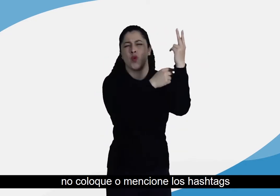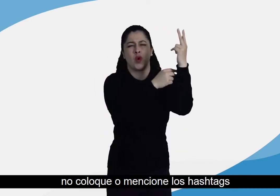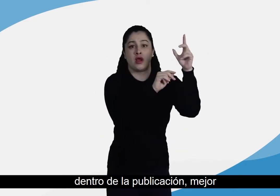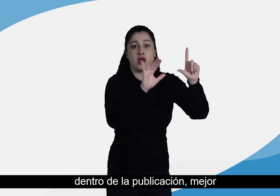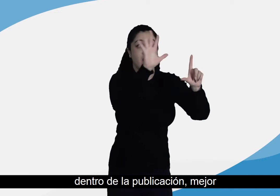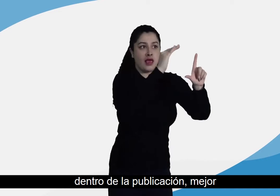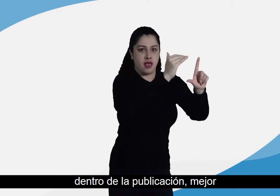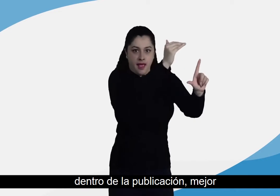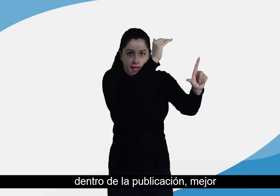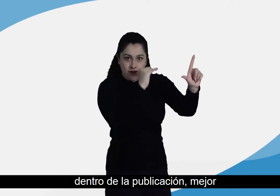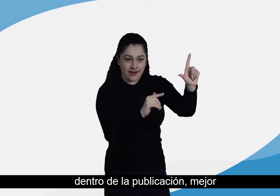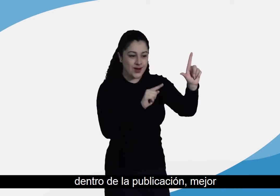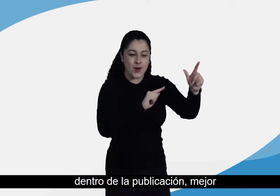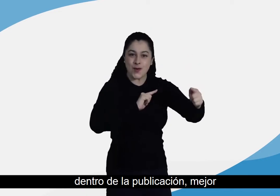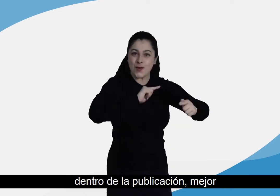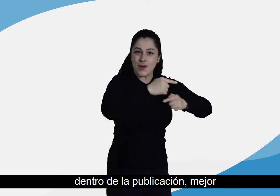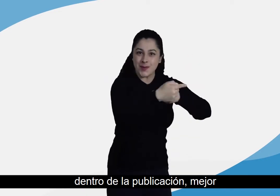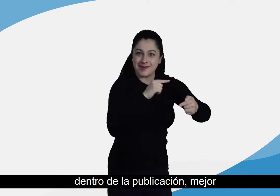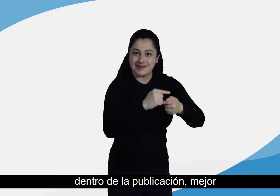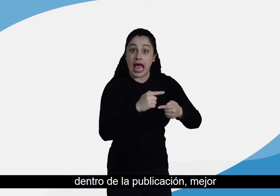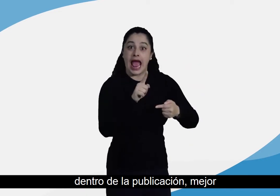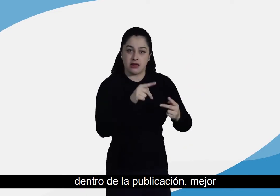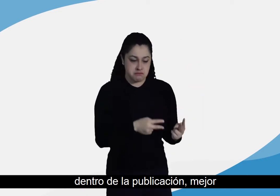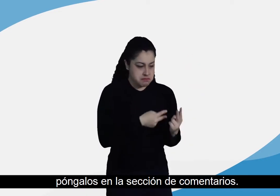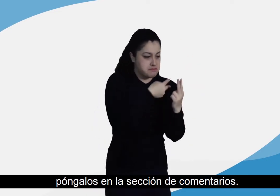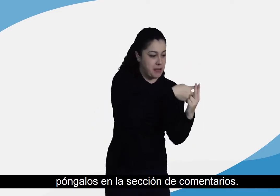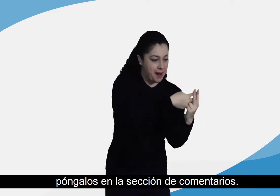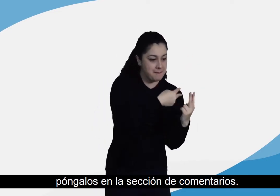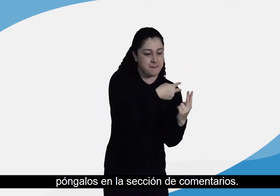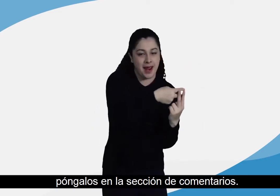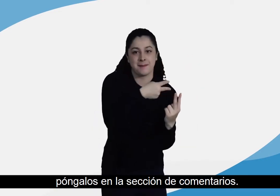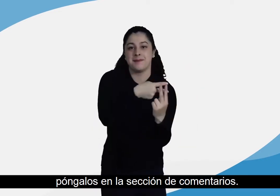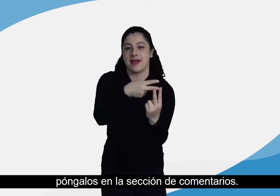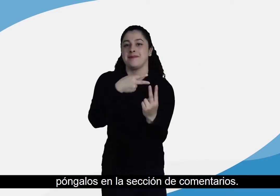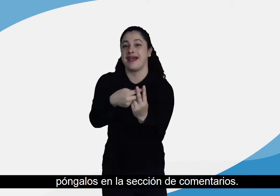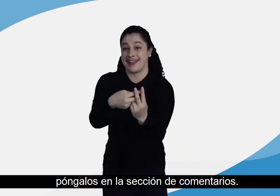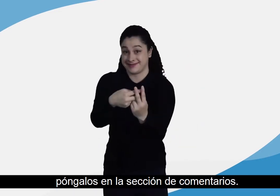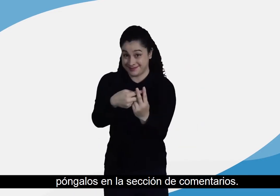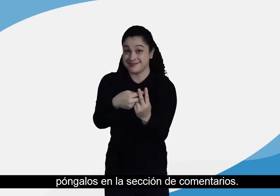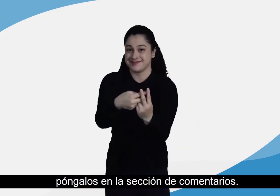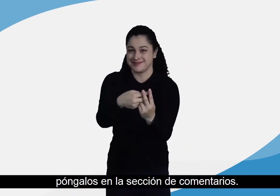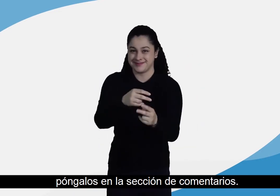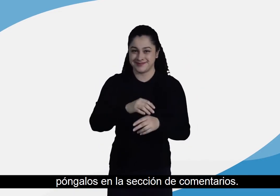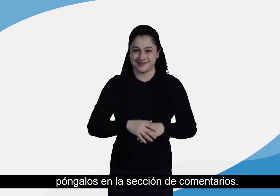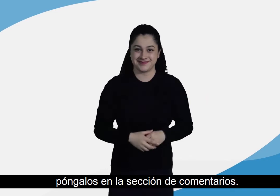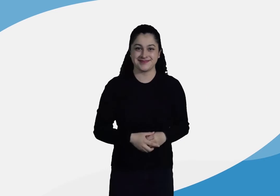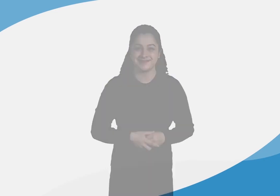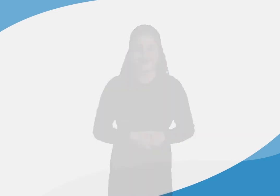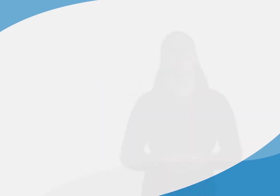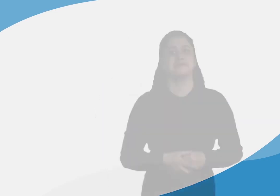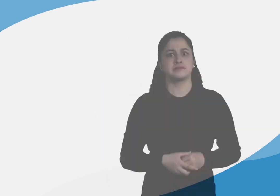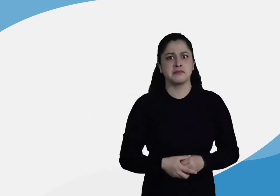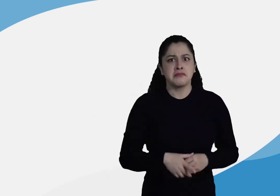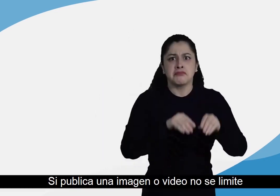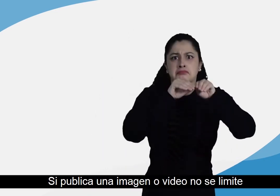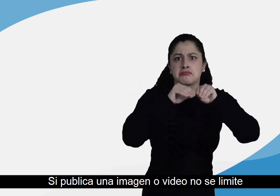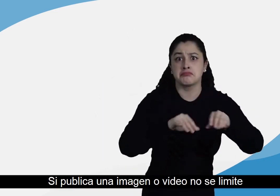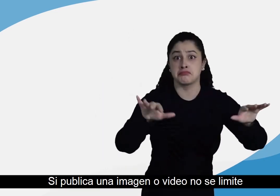dentro de la publicación. Mejor póngalos en la sección de comentarios. Si